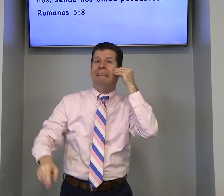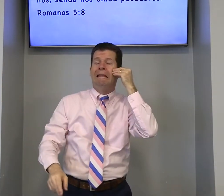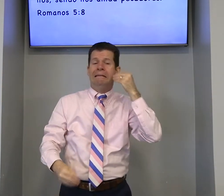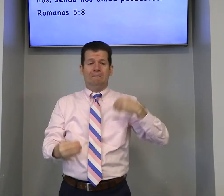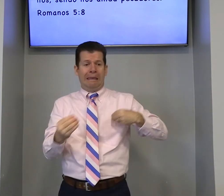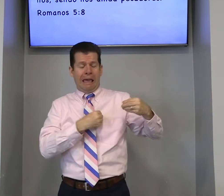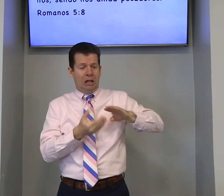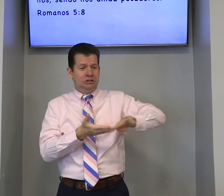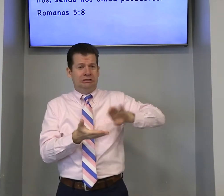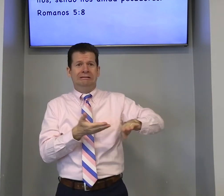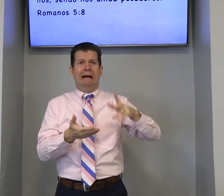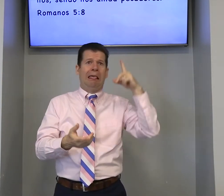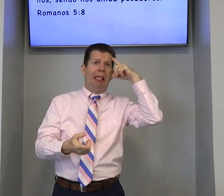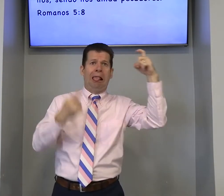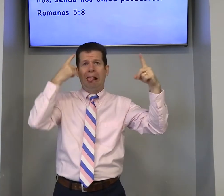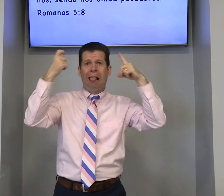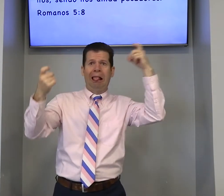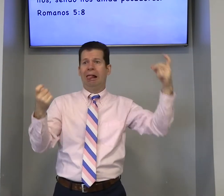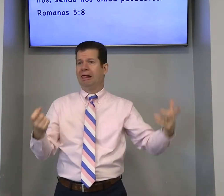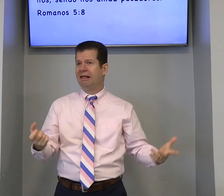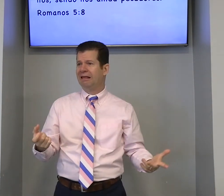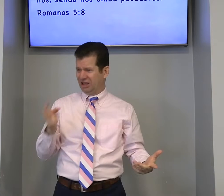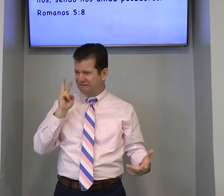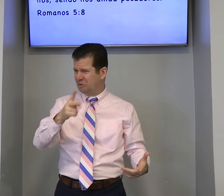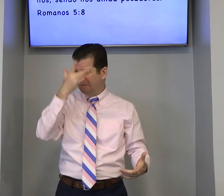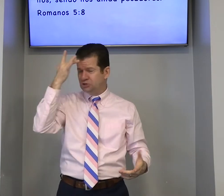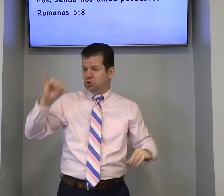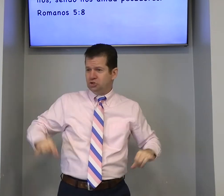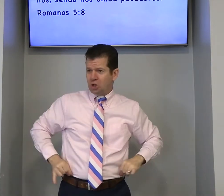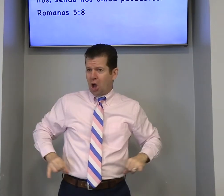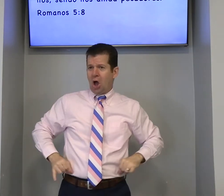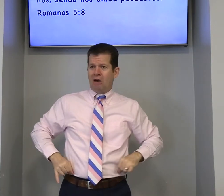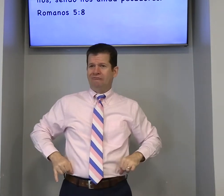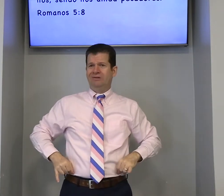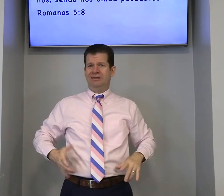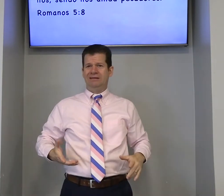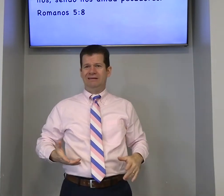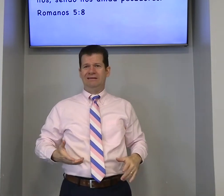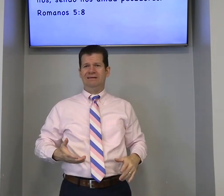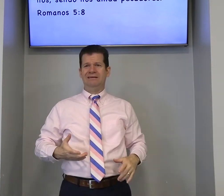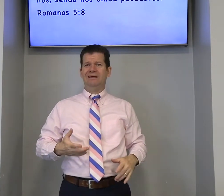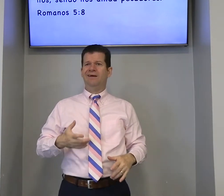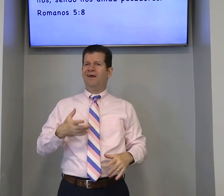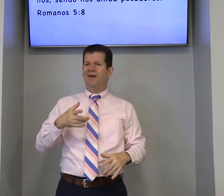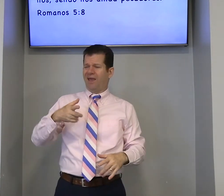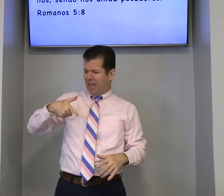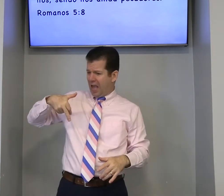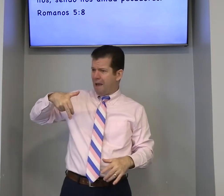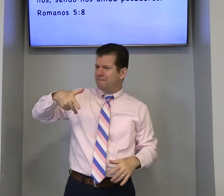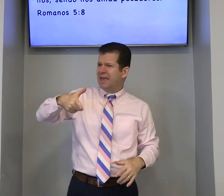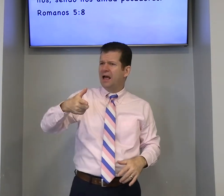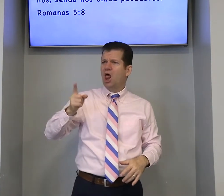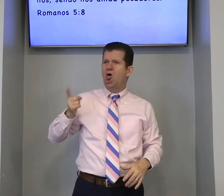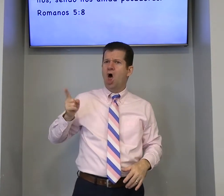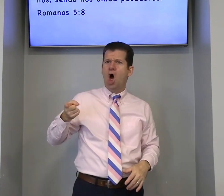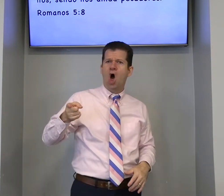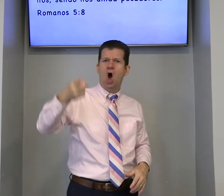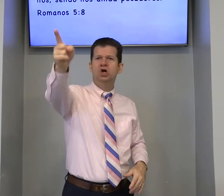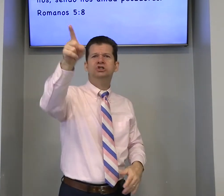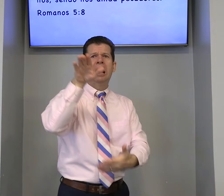quer inventar tantas maneiras para tirar pecado. Pessoas querem sofrer para ser perdoado do pecado.